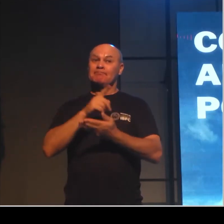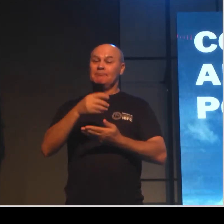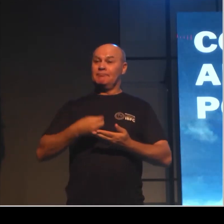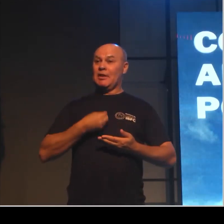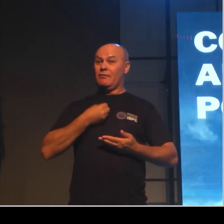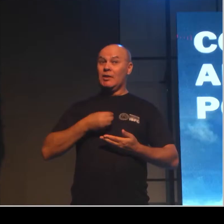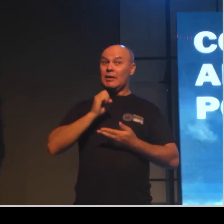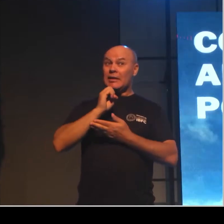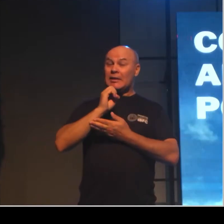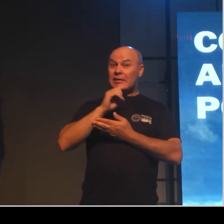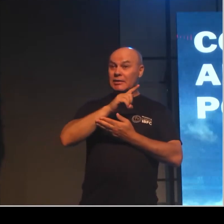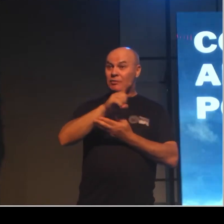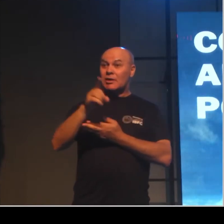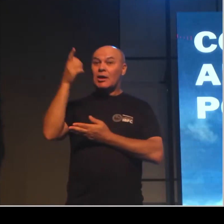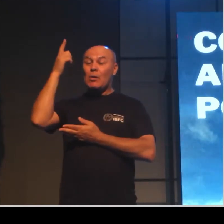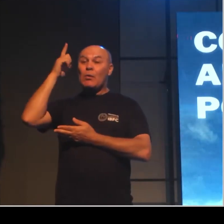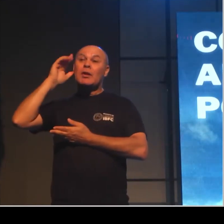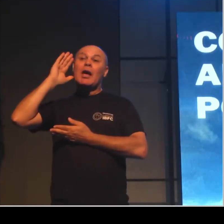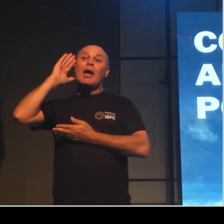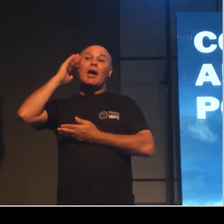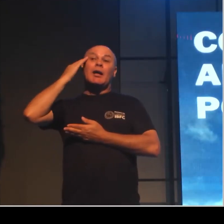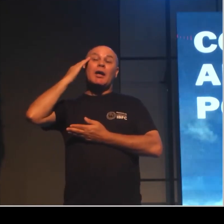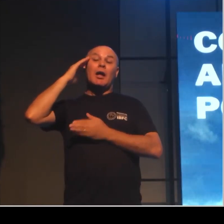vai descobrir uma grande